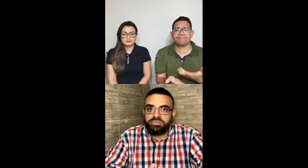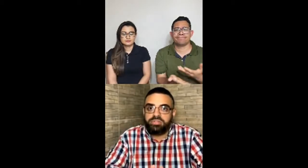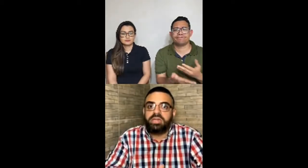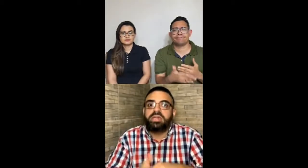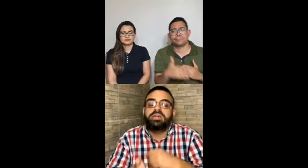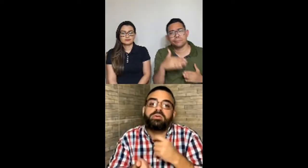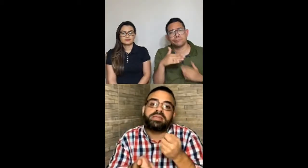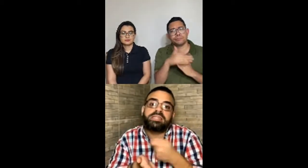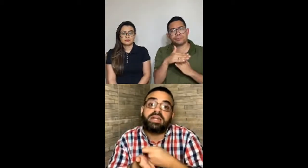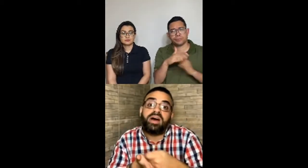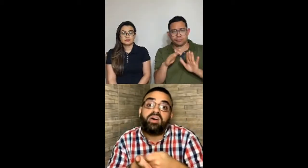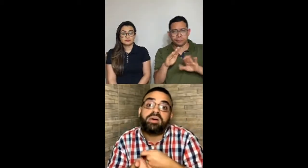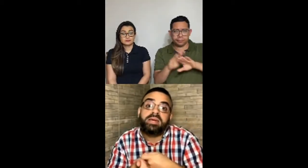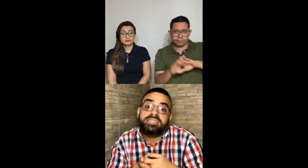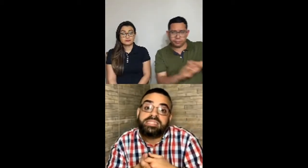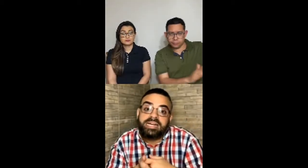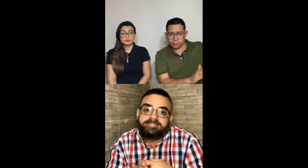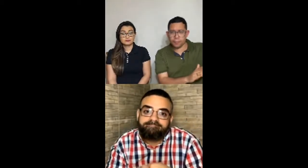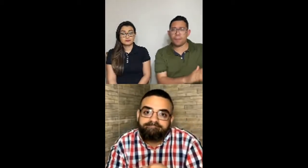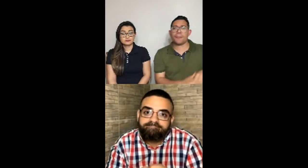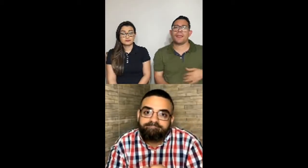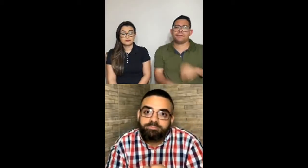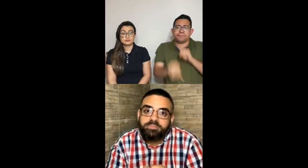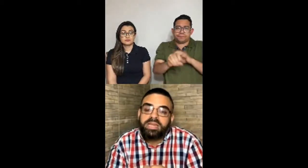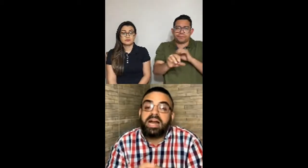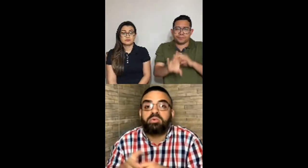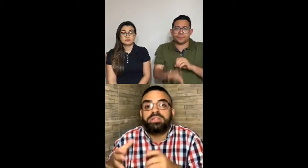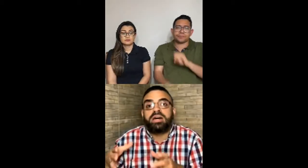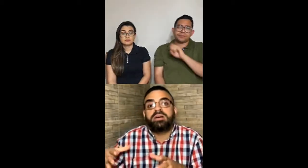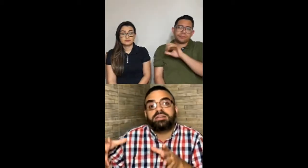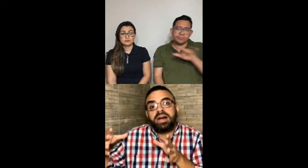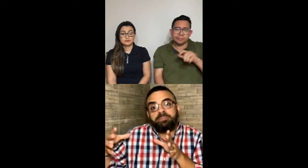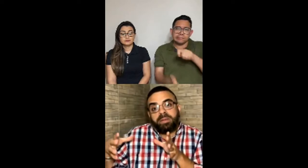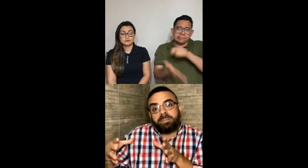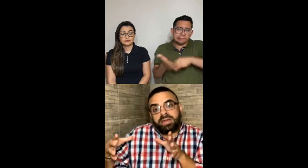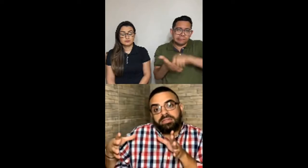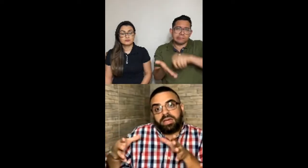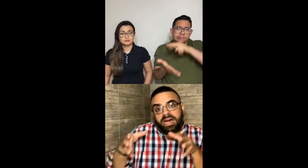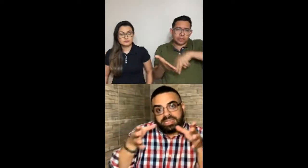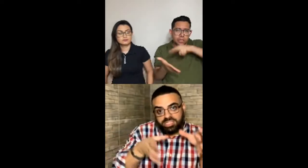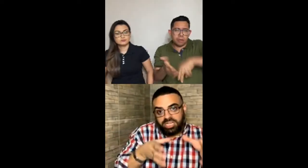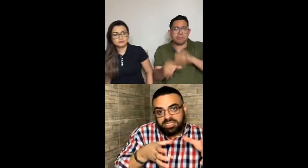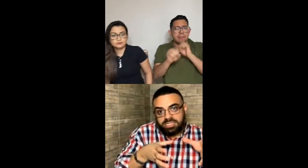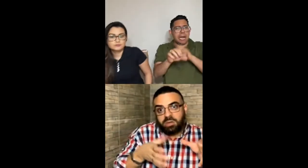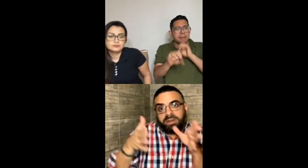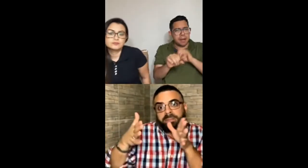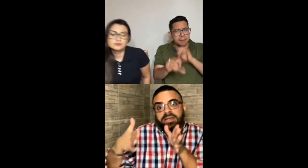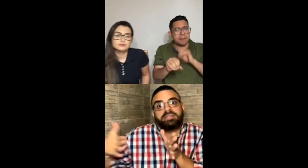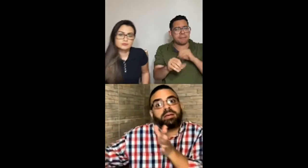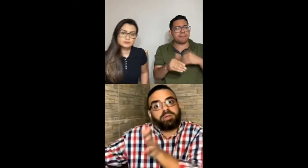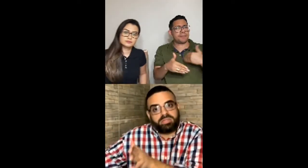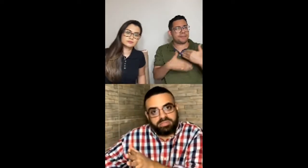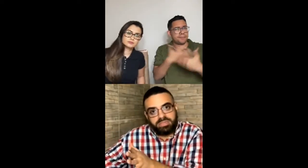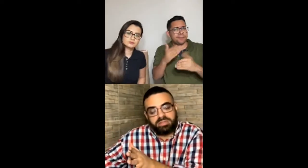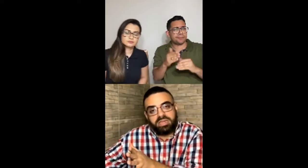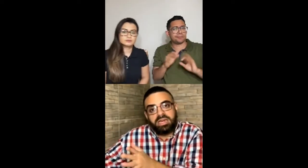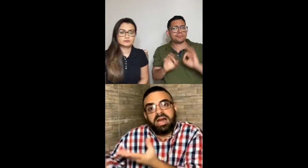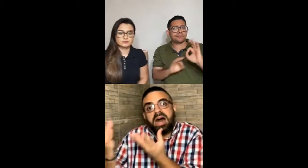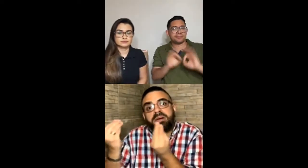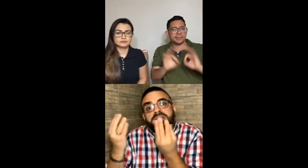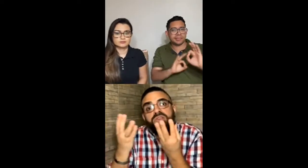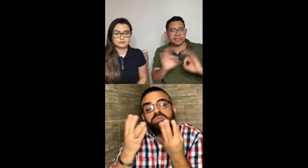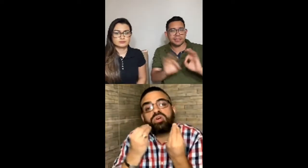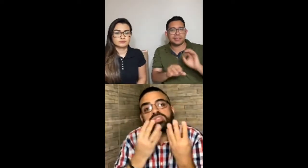Aí eles voltaram, pararam de fazer os rascunhos e começaram a alfabetizar. Aí